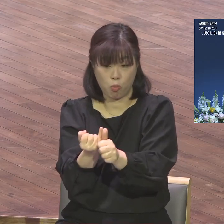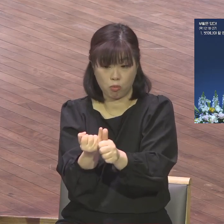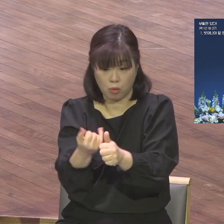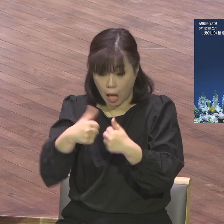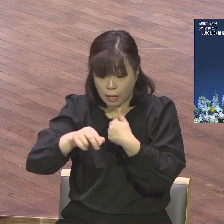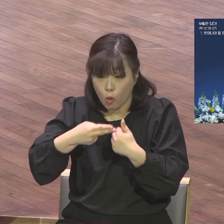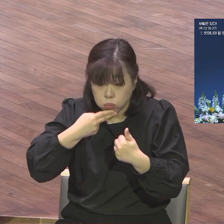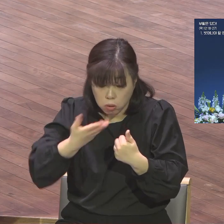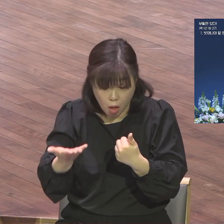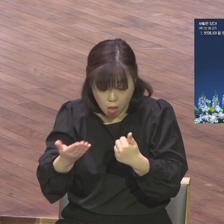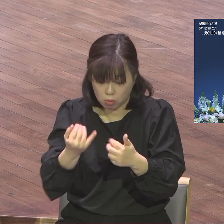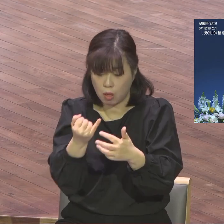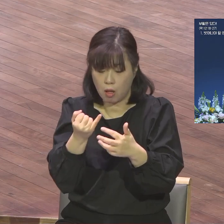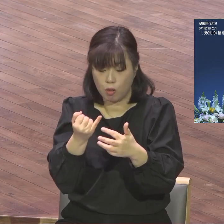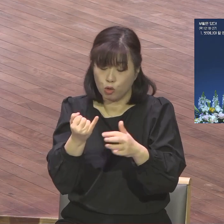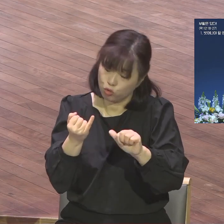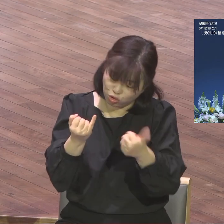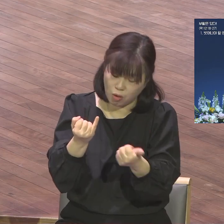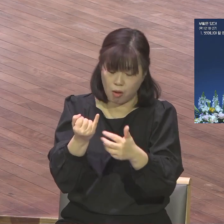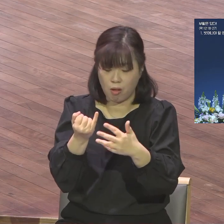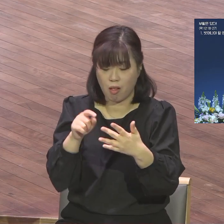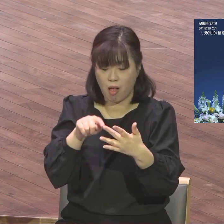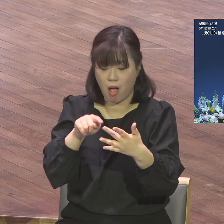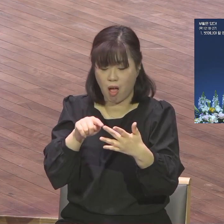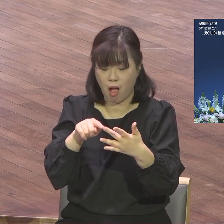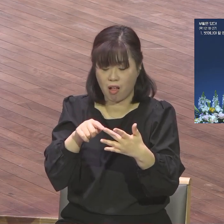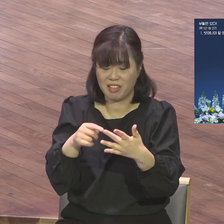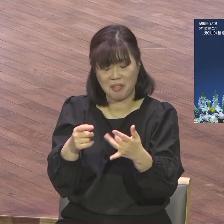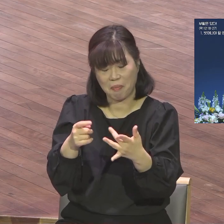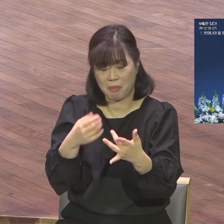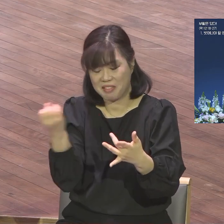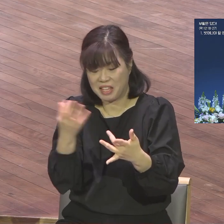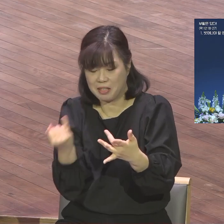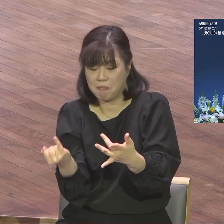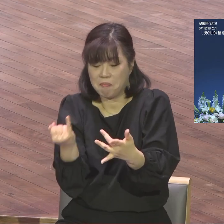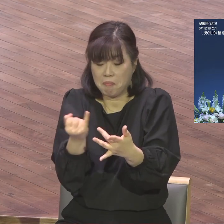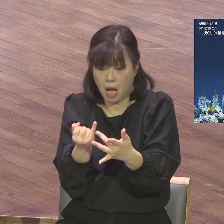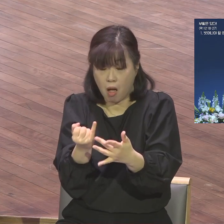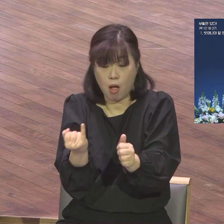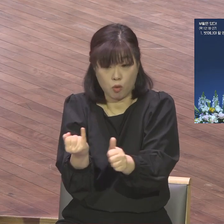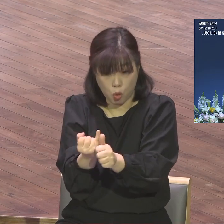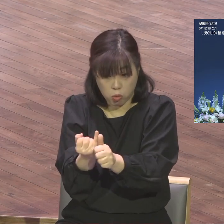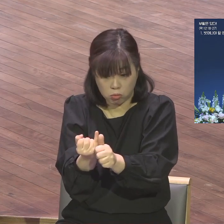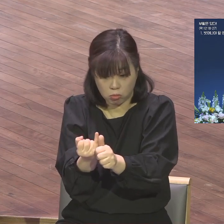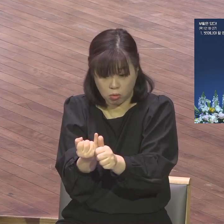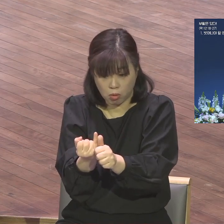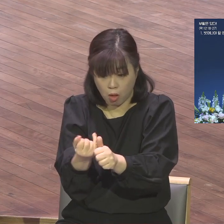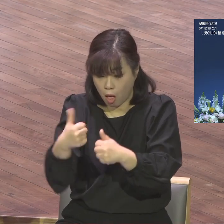했는데 또 없어. 그렇게 일곱째까지 다 했는데도 후사 자식이 없었다.